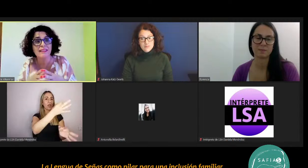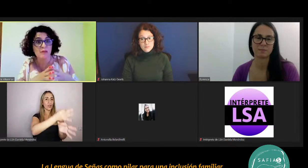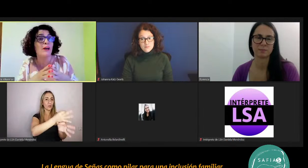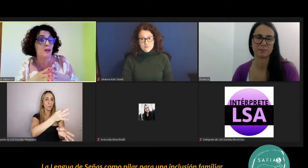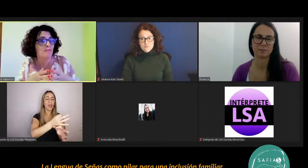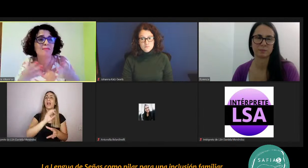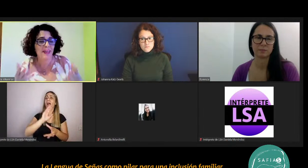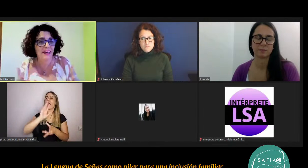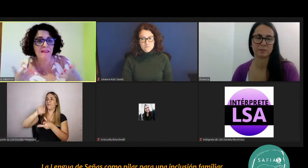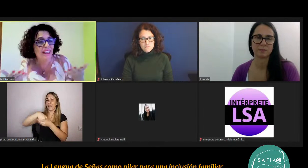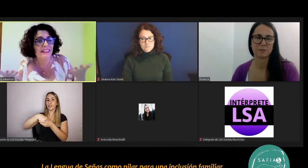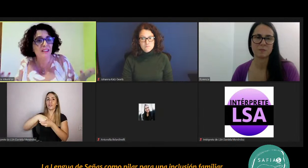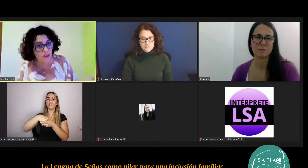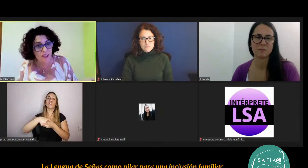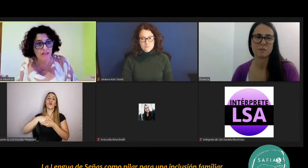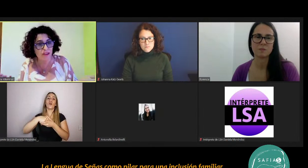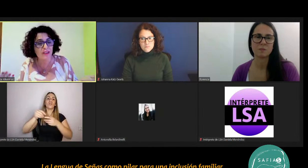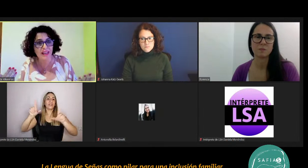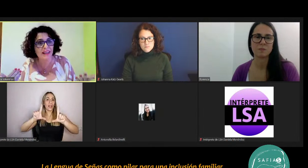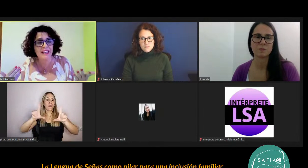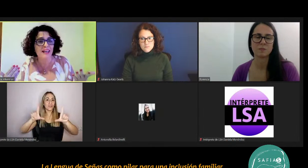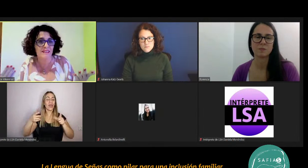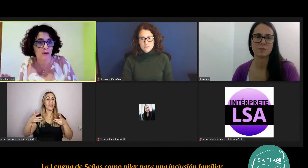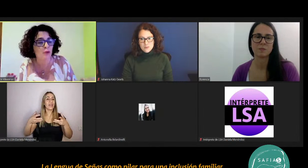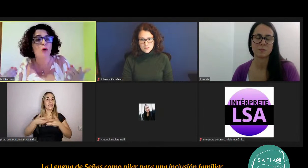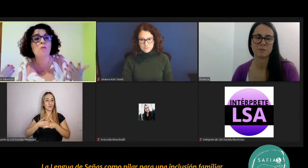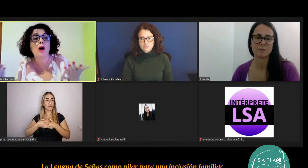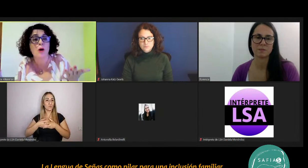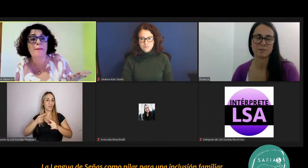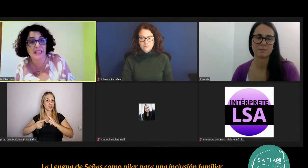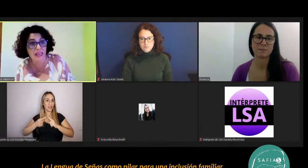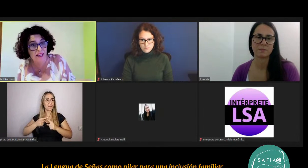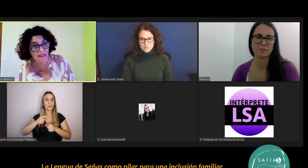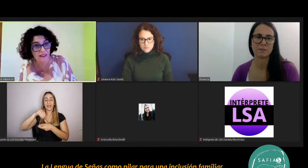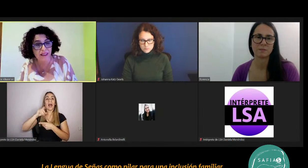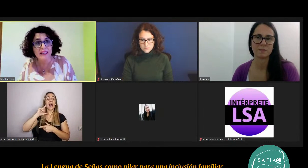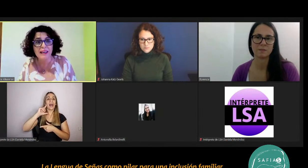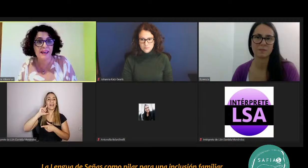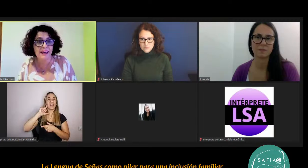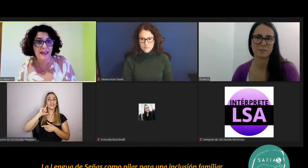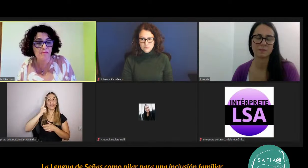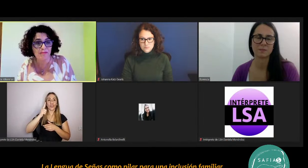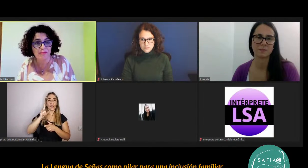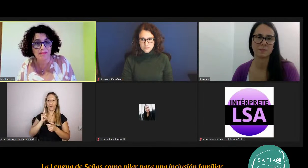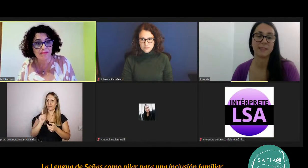audiovisuales. Bueno, está faltando esto desde el área de la salud, cómo acompañar